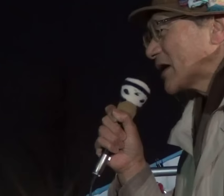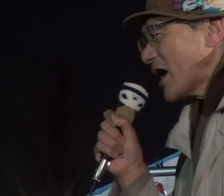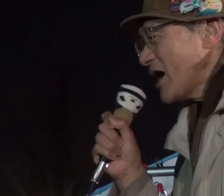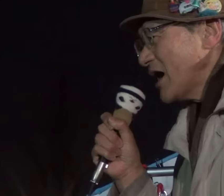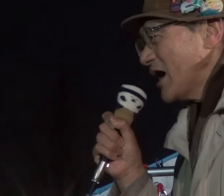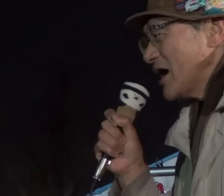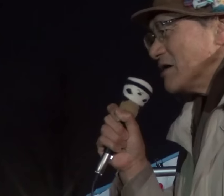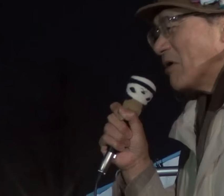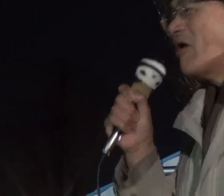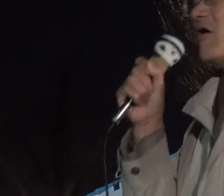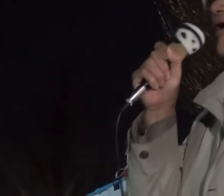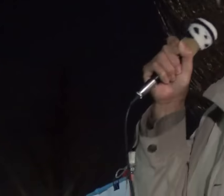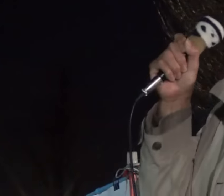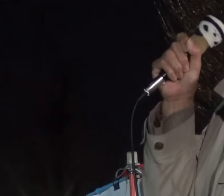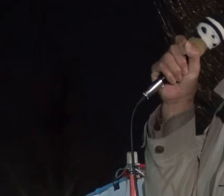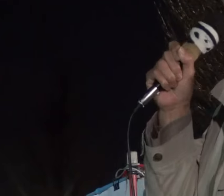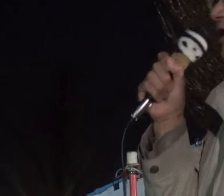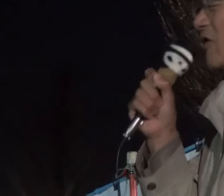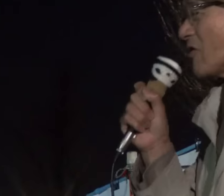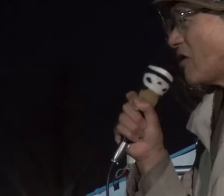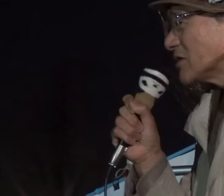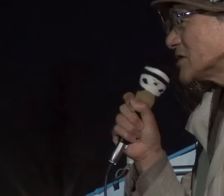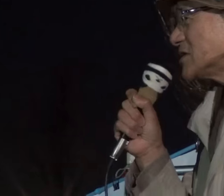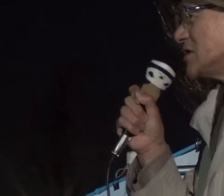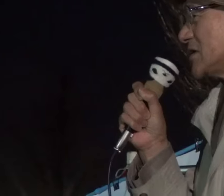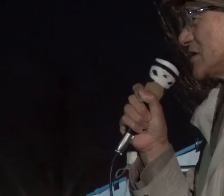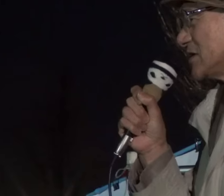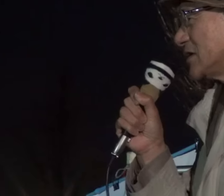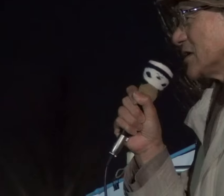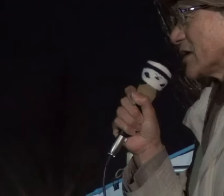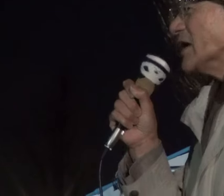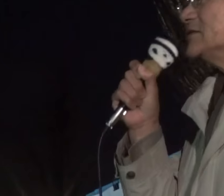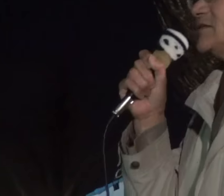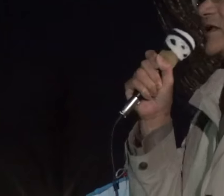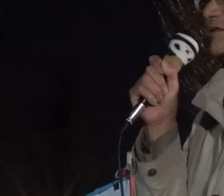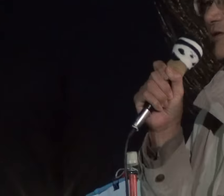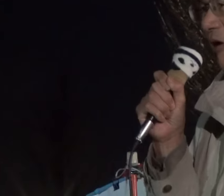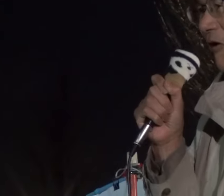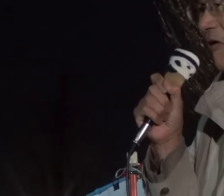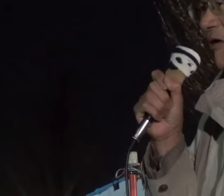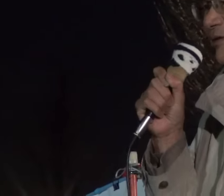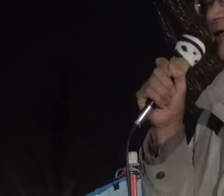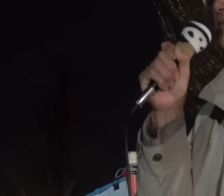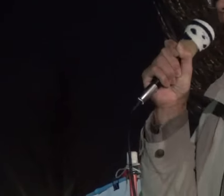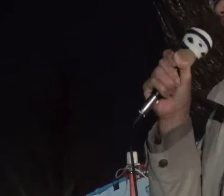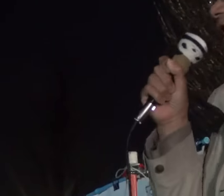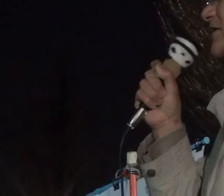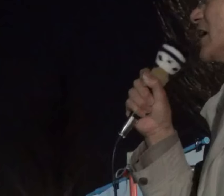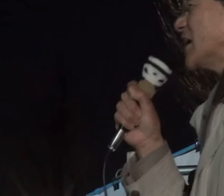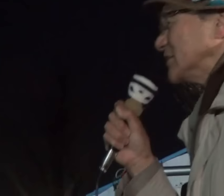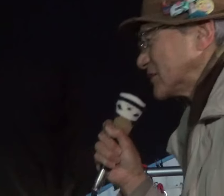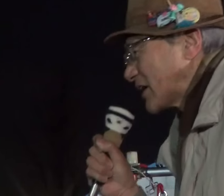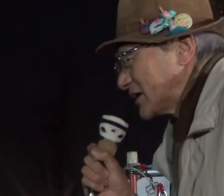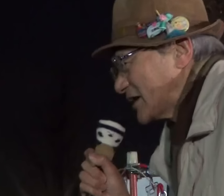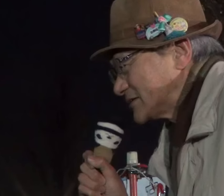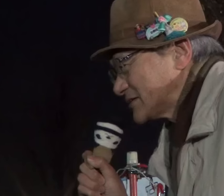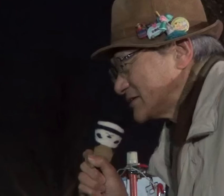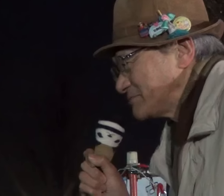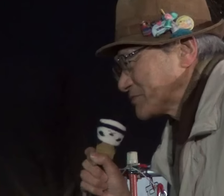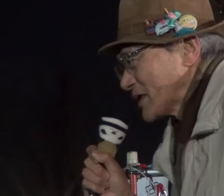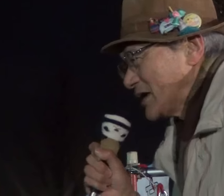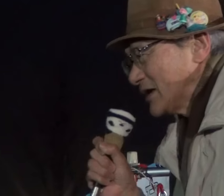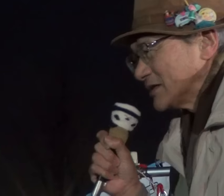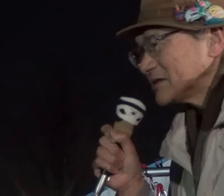喋ったらもう辺野古基地建設の立場が明らかになるからです